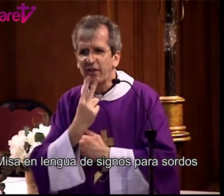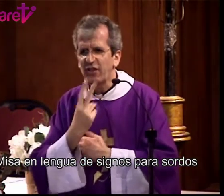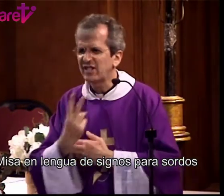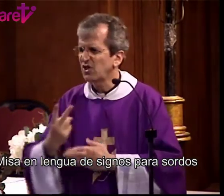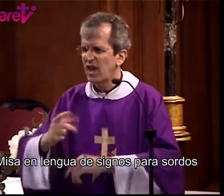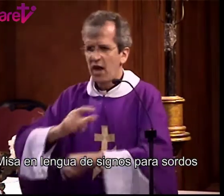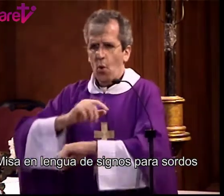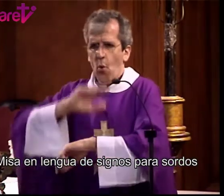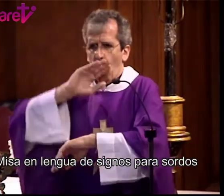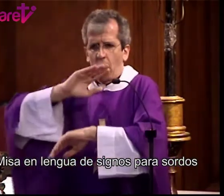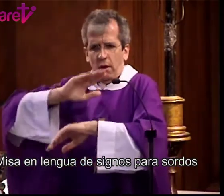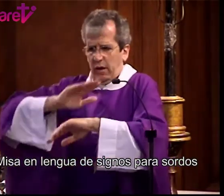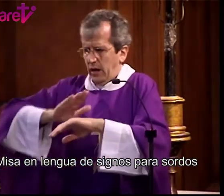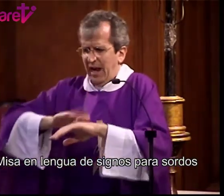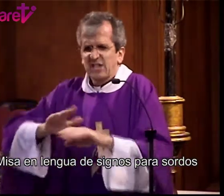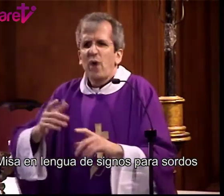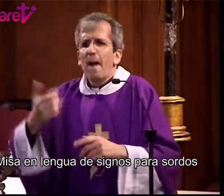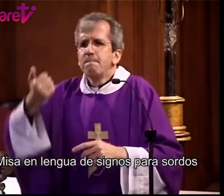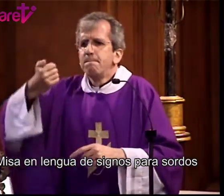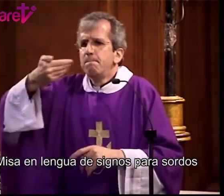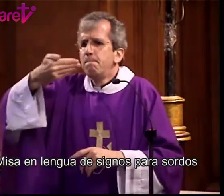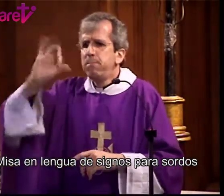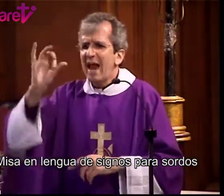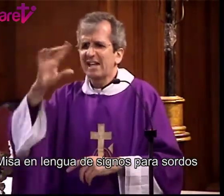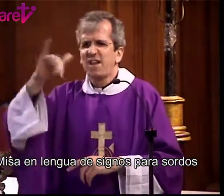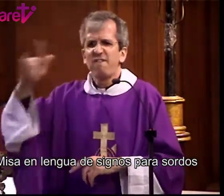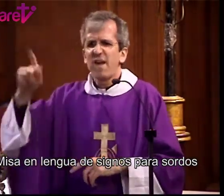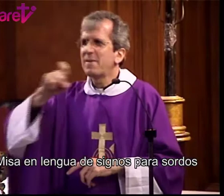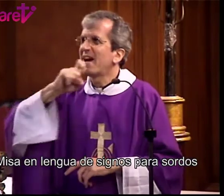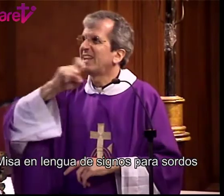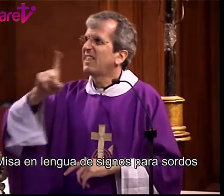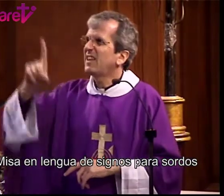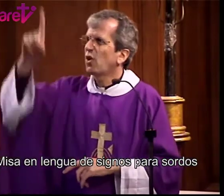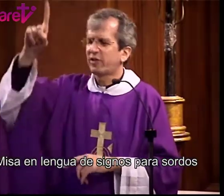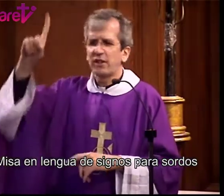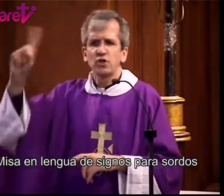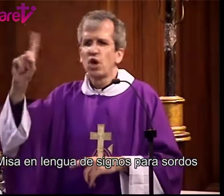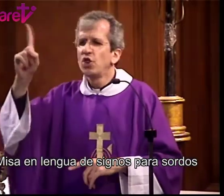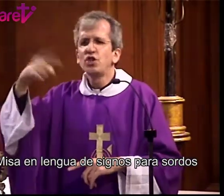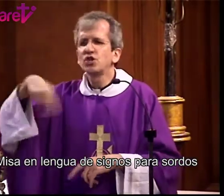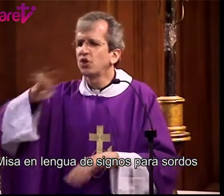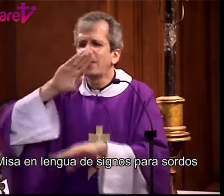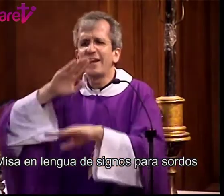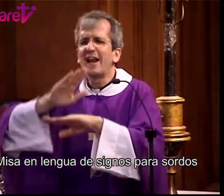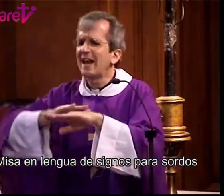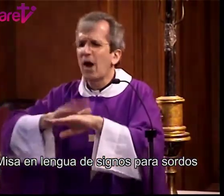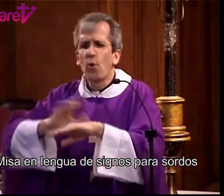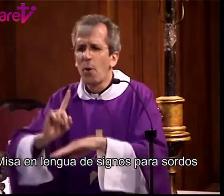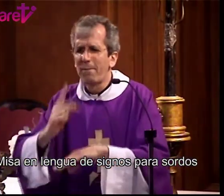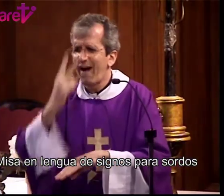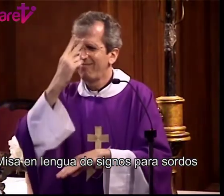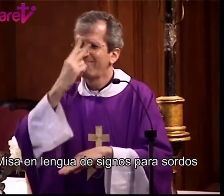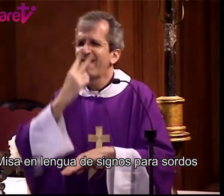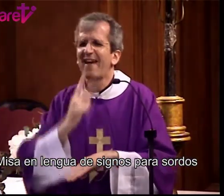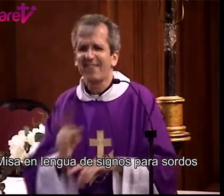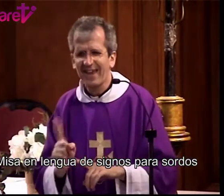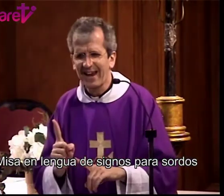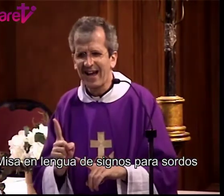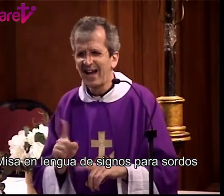esto es una blasfemia, es decir, contra Dios. Dios no tiene la culpa de la ceguera, ni